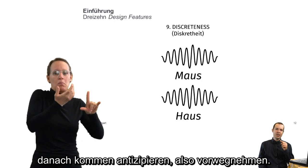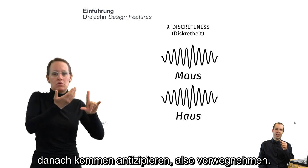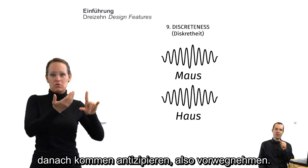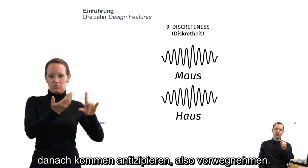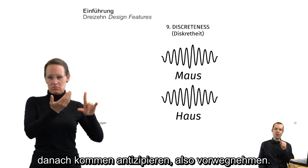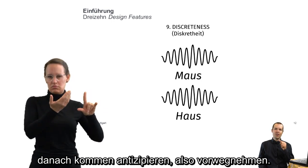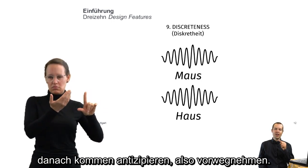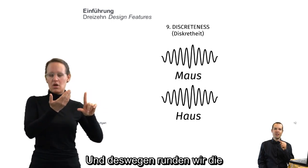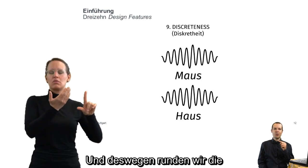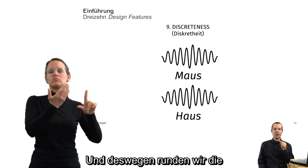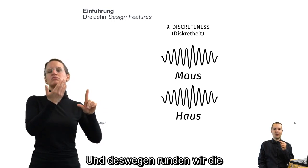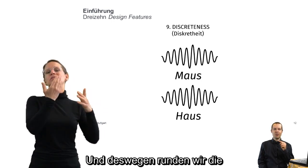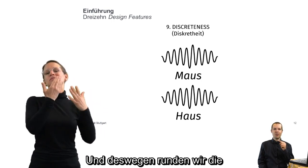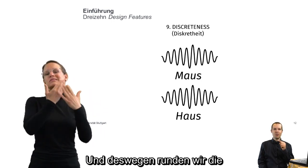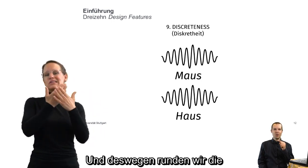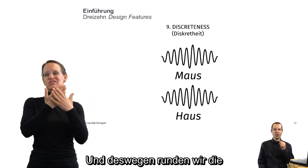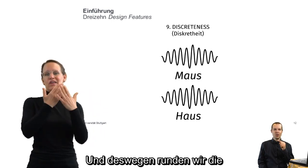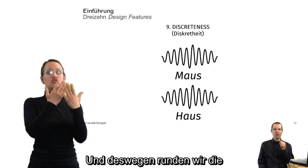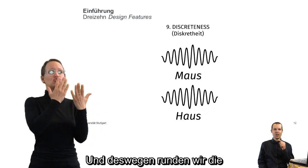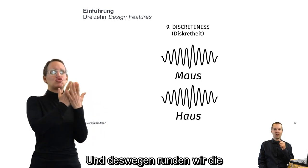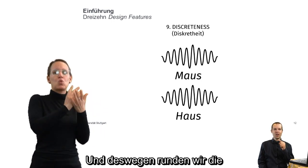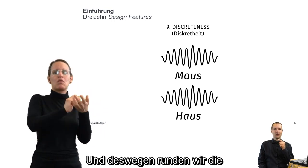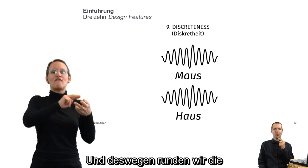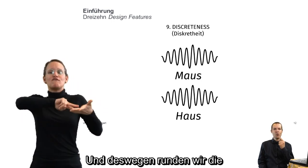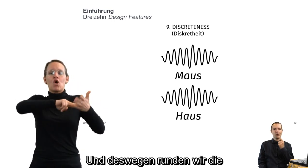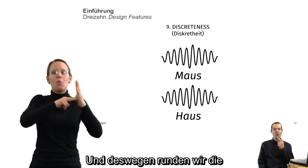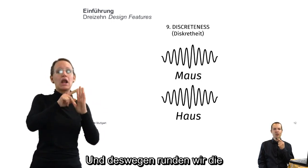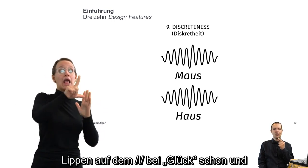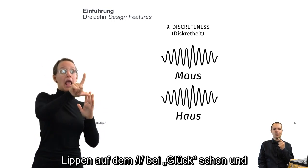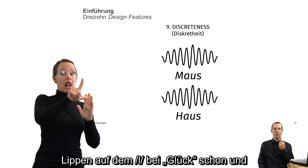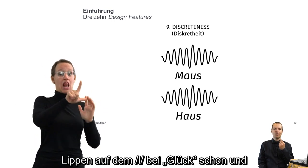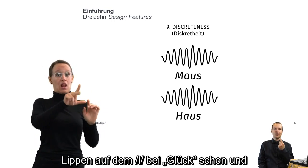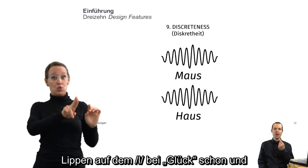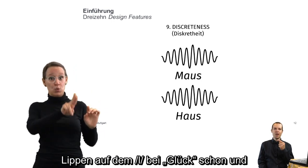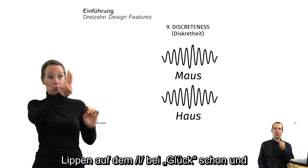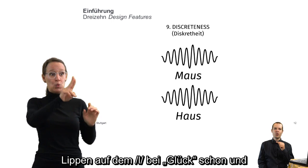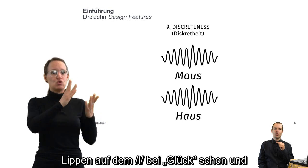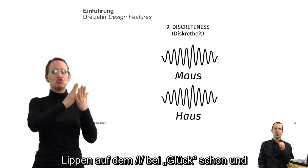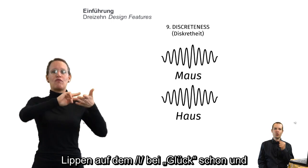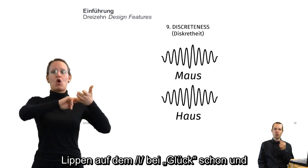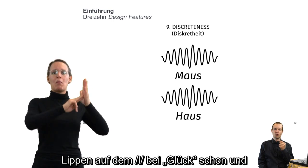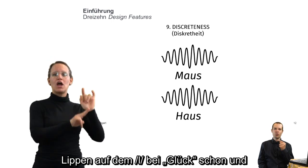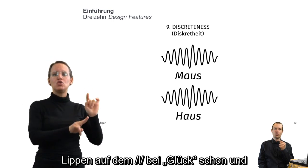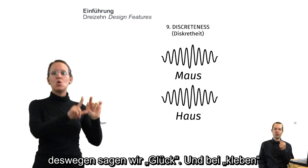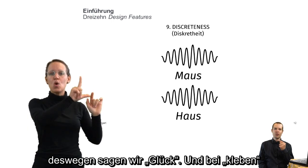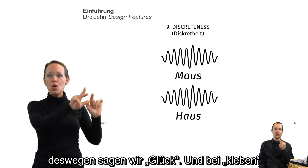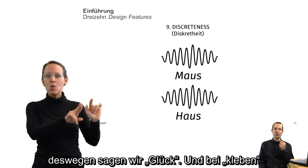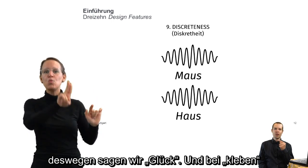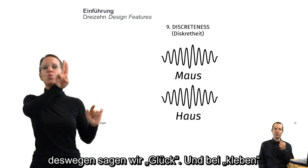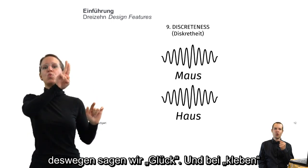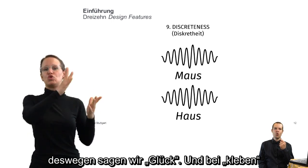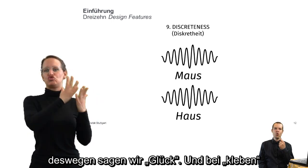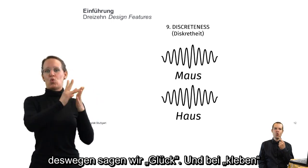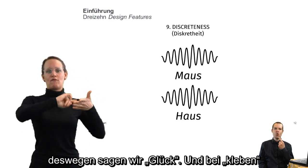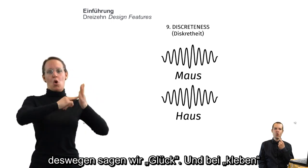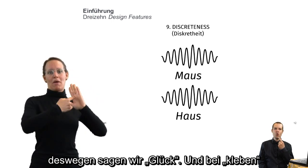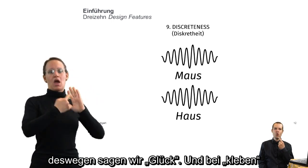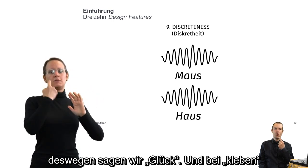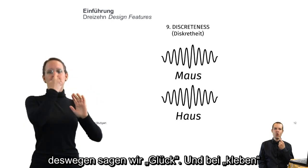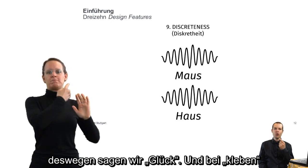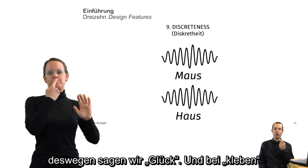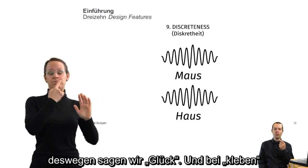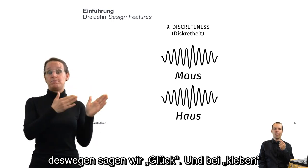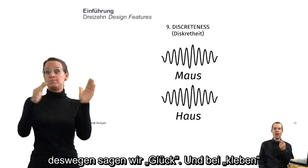antizipieren. Also vorwegnehmen. Und deswegen runden wir die Lippen auf dem L bei Glück schon und deswegen sagen wir Glück.